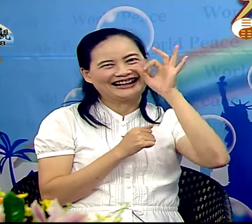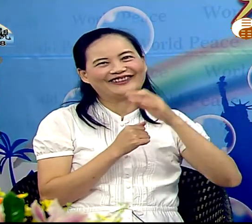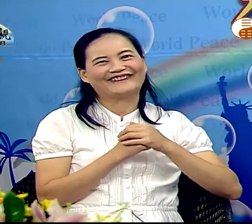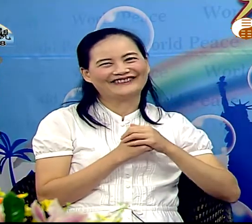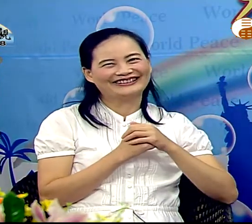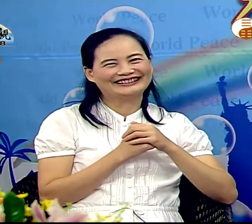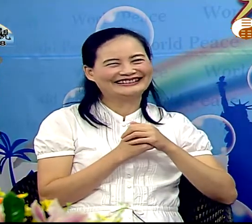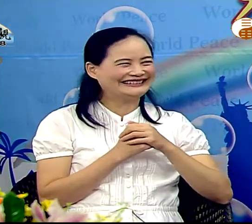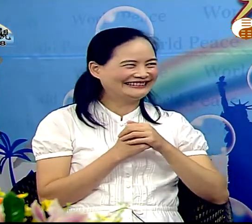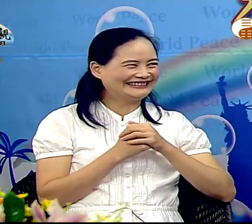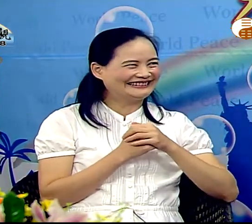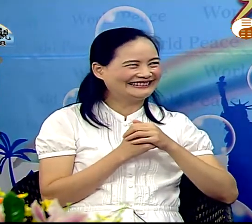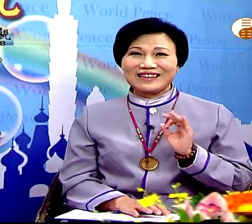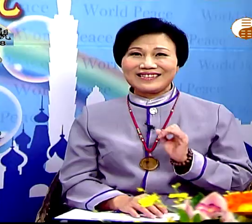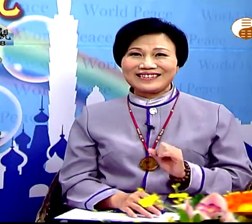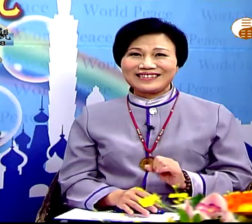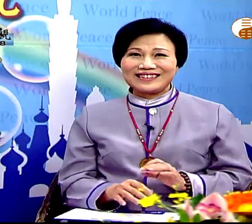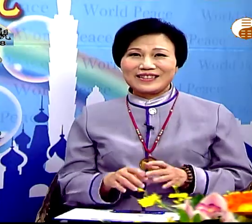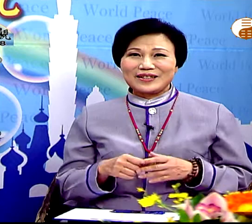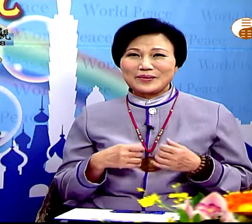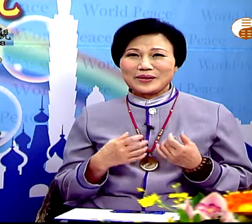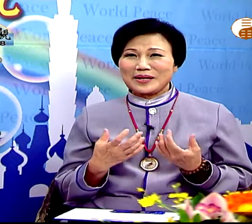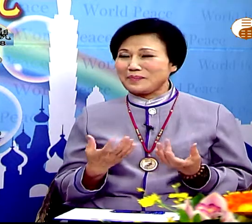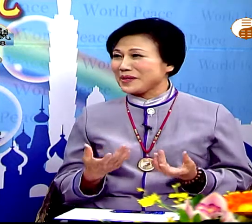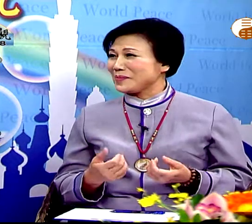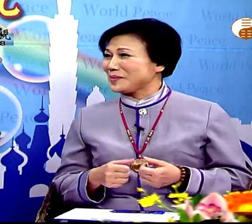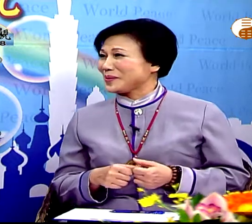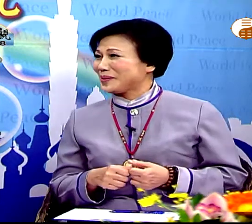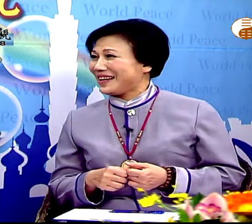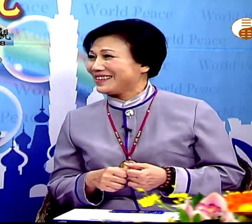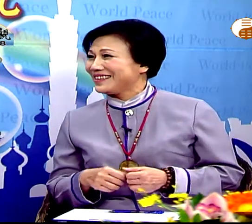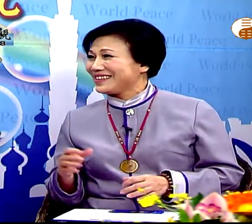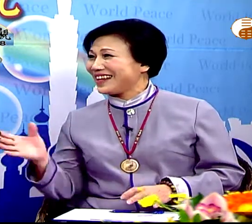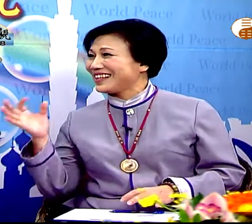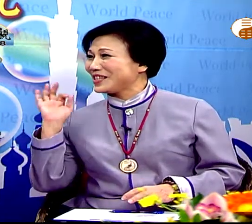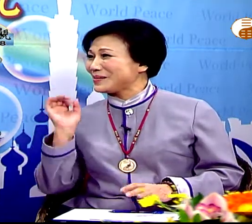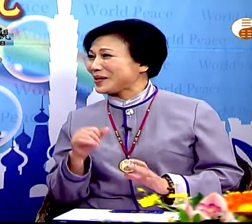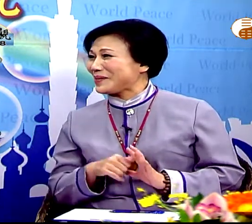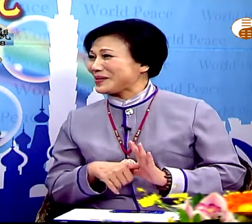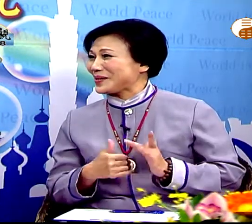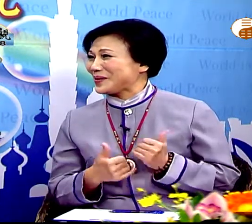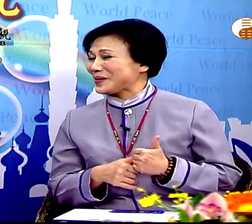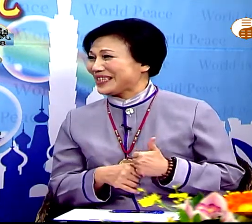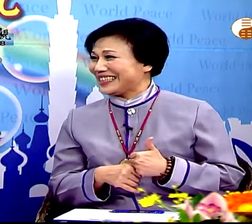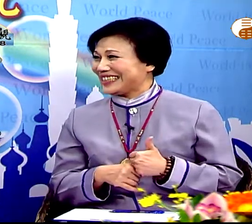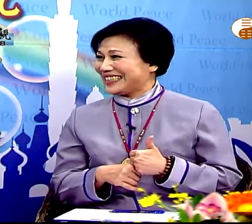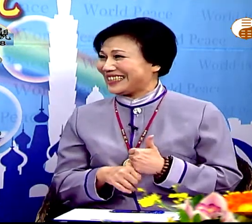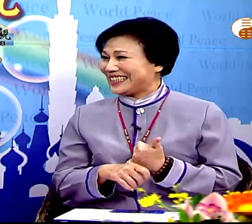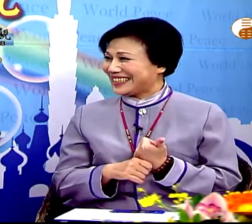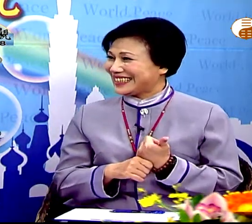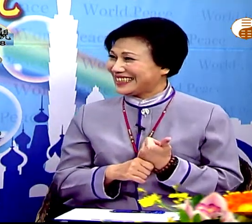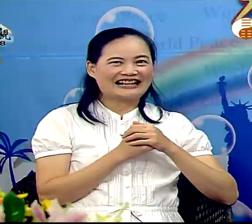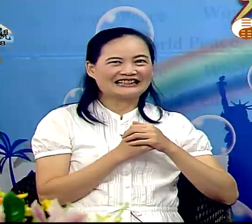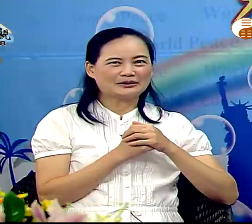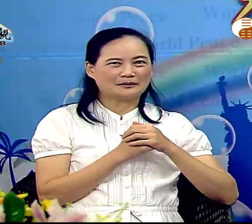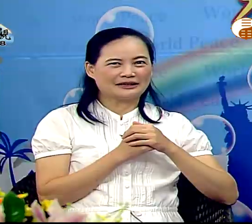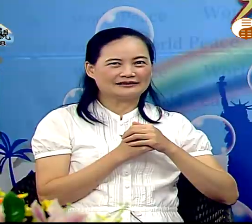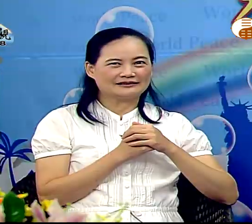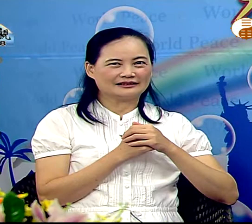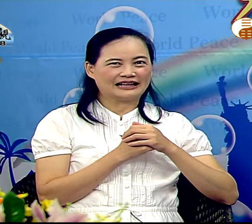喽。 好，好像我想比又比不出来，上课是不是都要比手语？ 上课我们人家